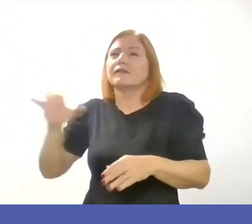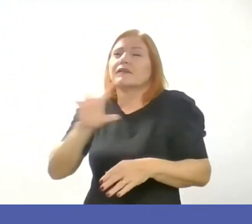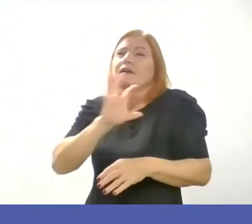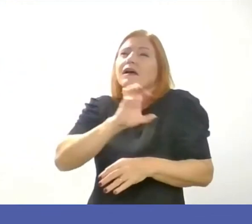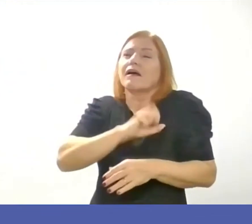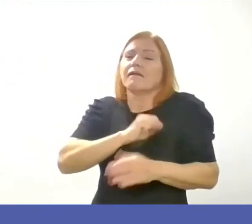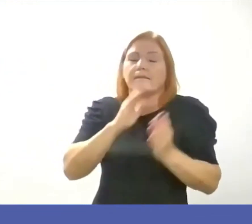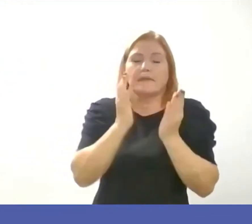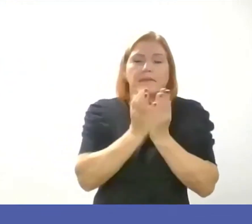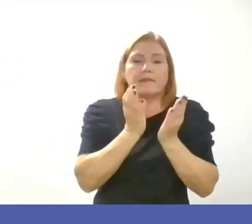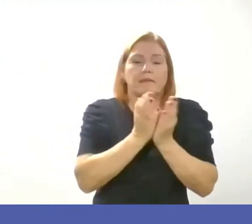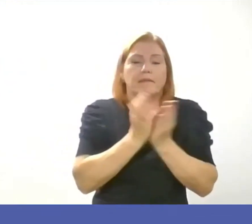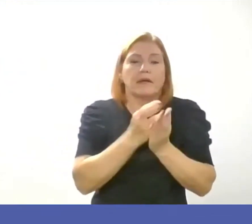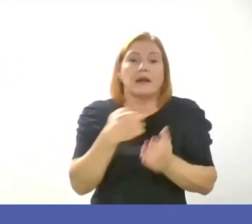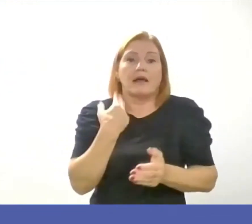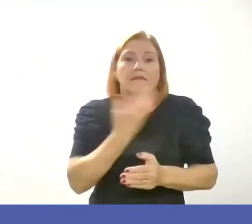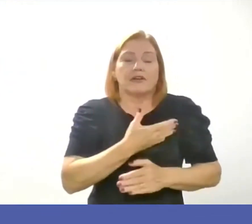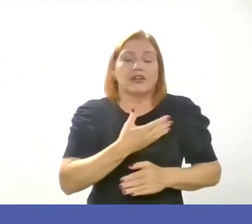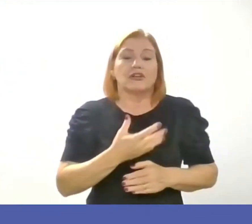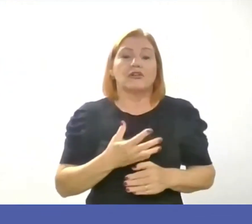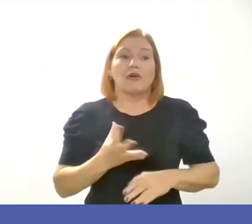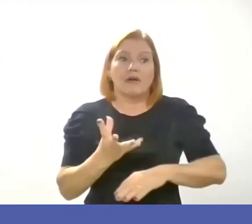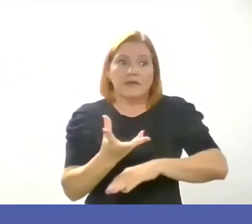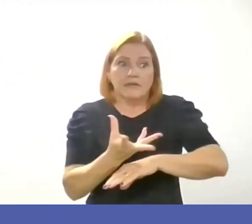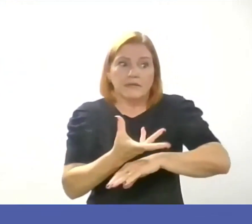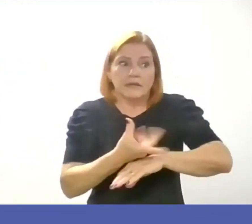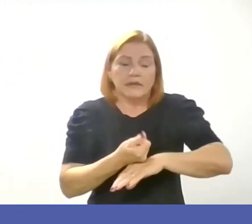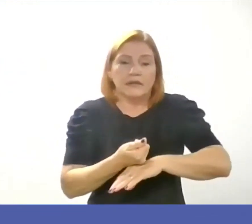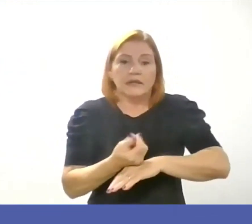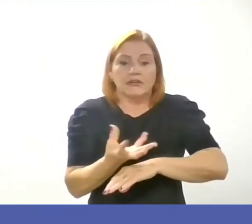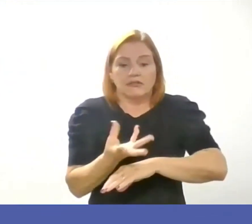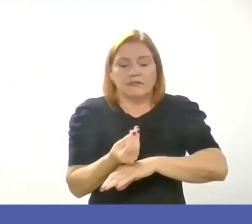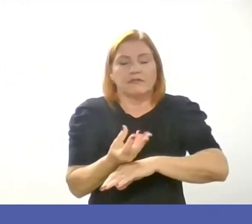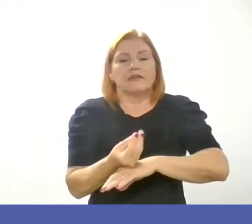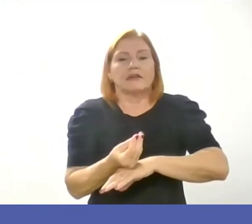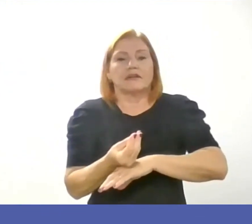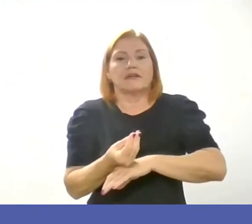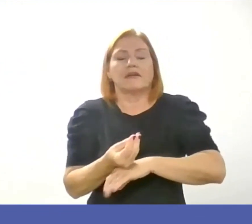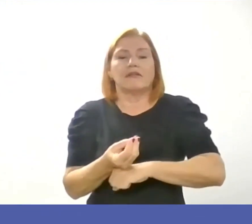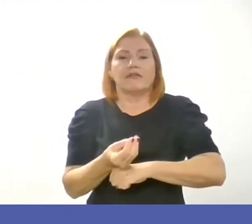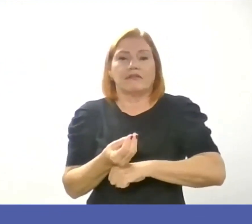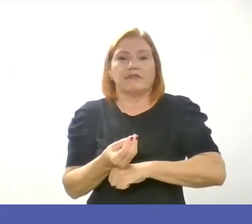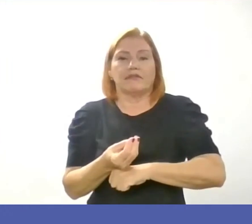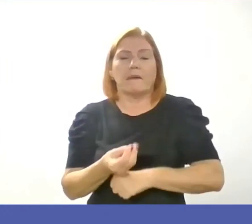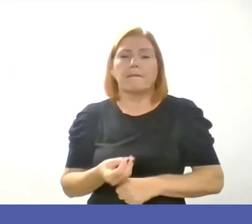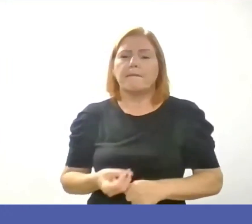força, mas o Senhor que está conosco tem a chave de Davi.